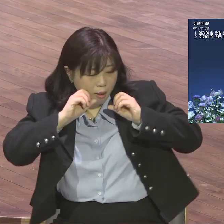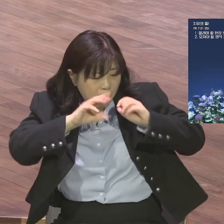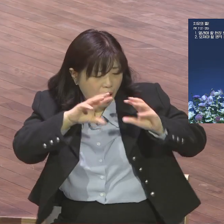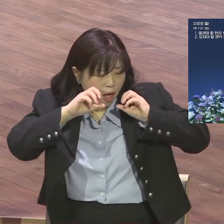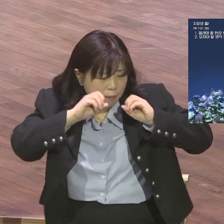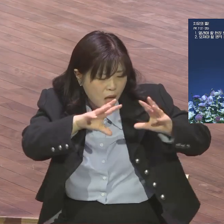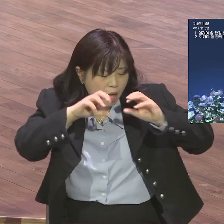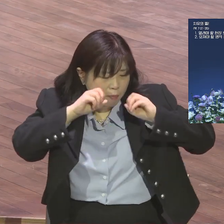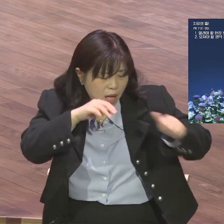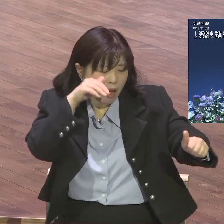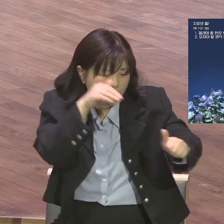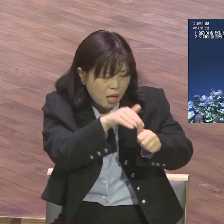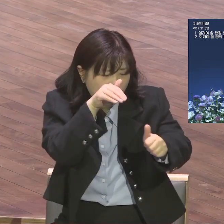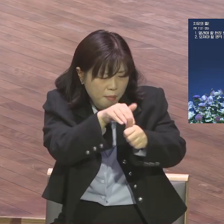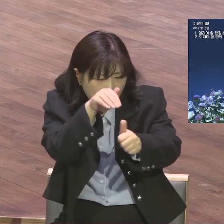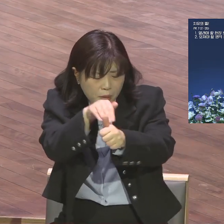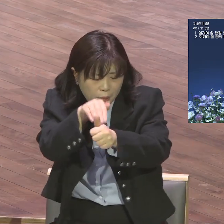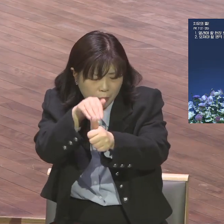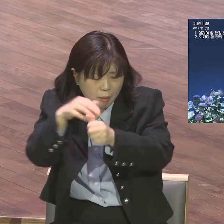사람들이 데리고 예수께 왔잖아요.